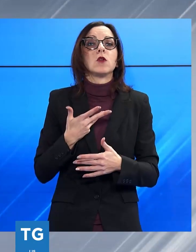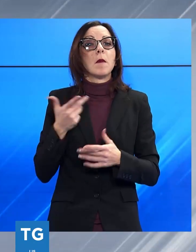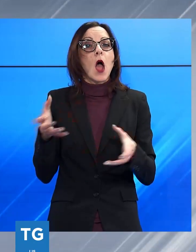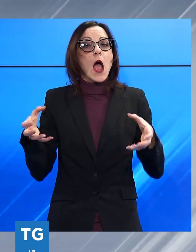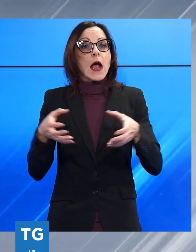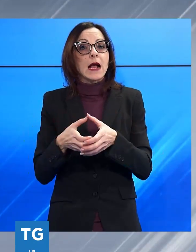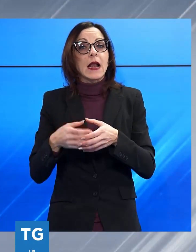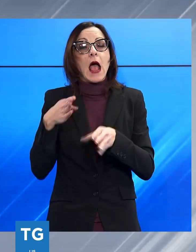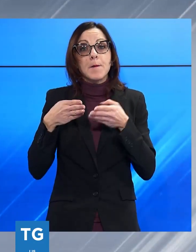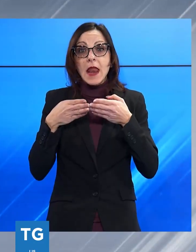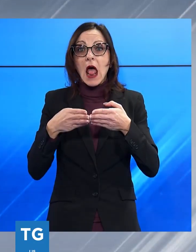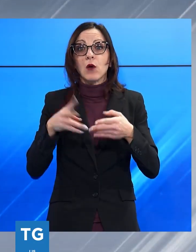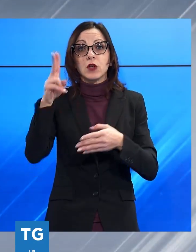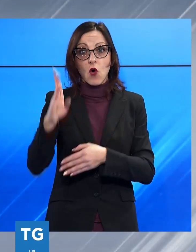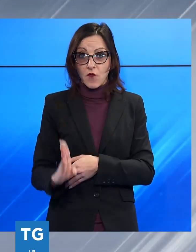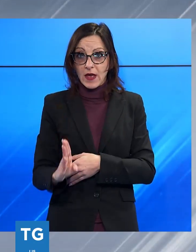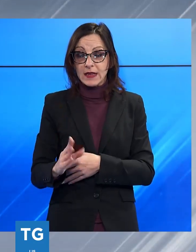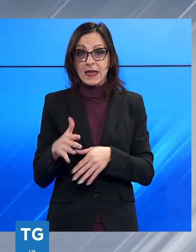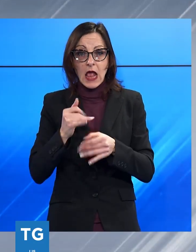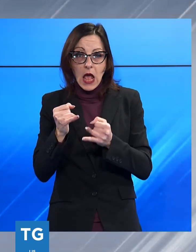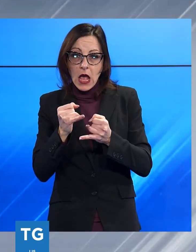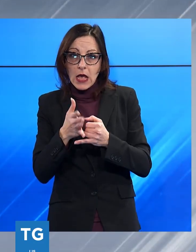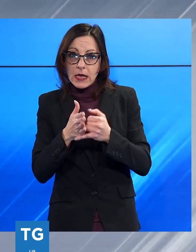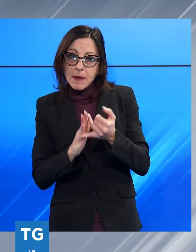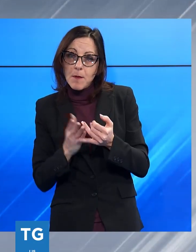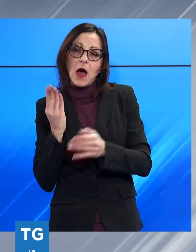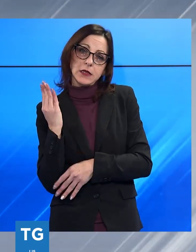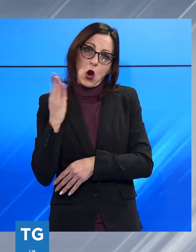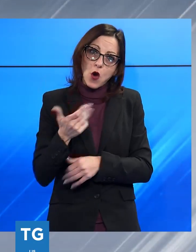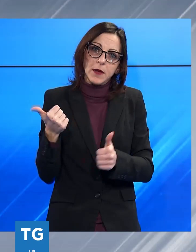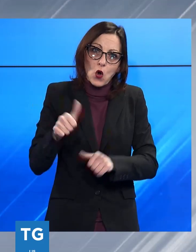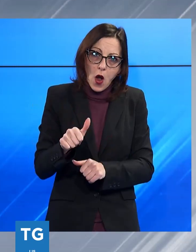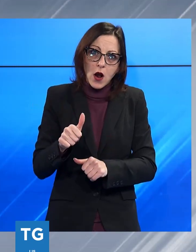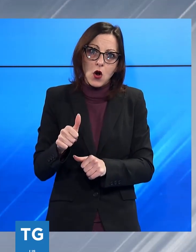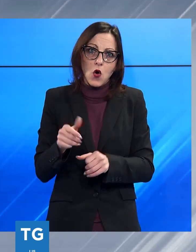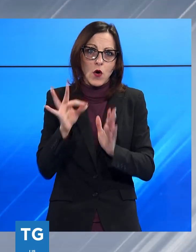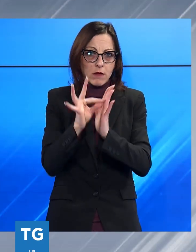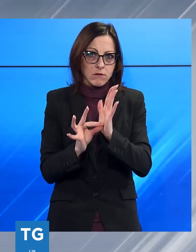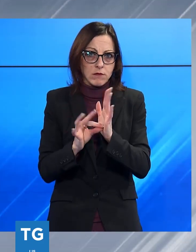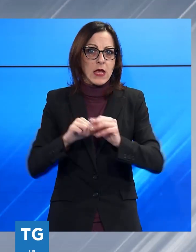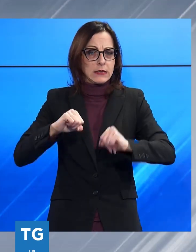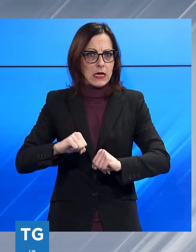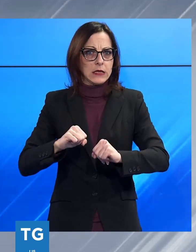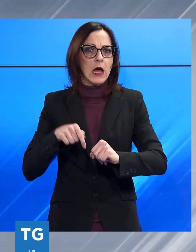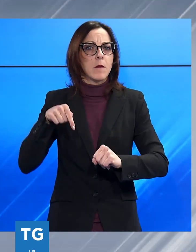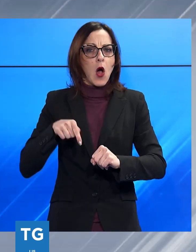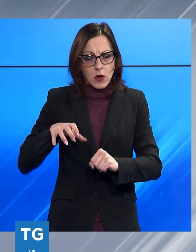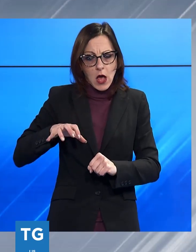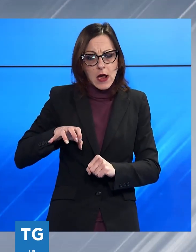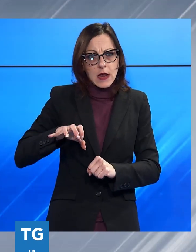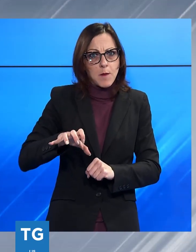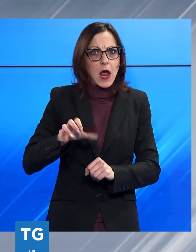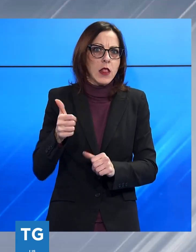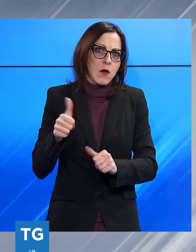essendo stato ancora in parte influenzato dal rispetto delle disposizioni sanitarie ha registrato una lenta ma costante ripresa della normalità